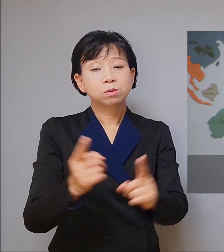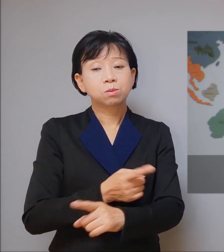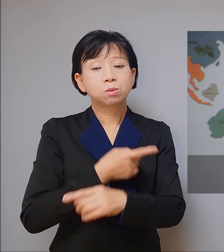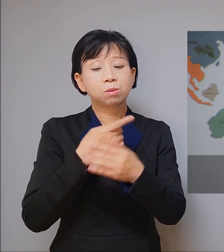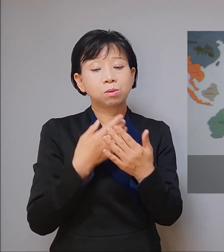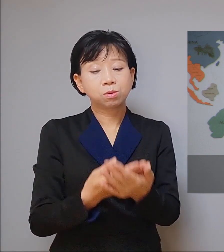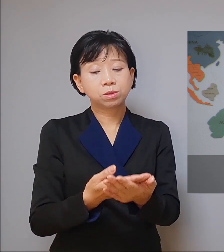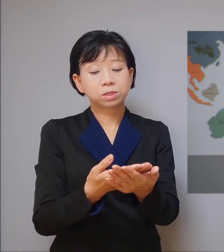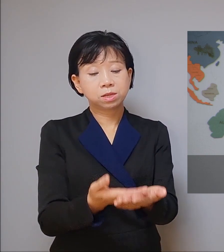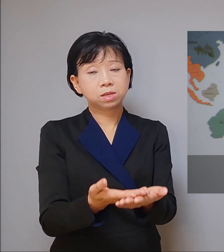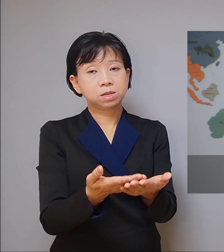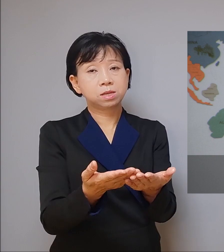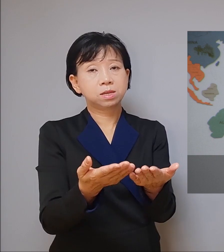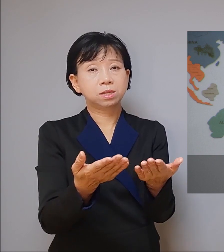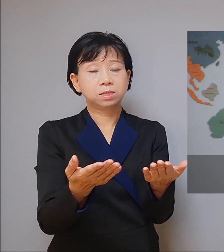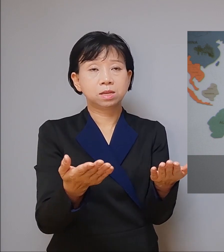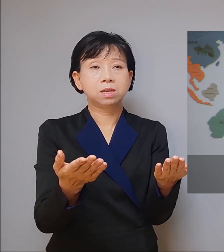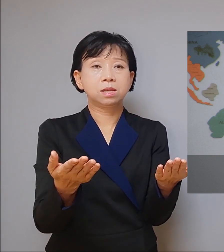너를